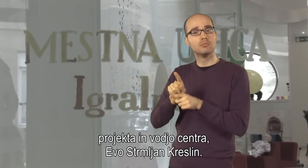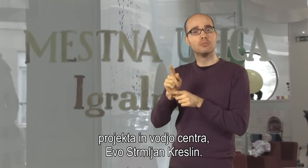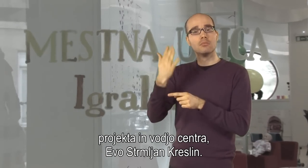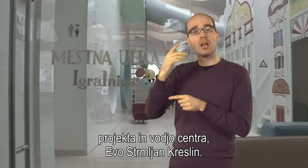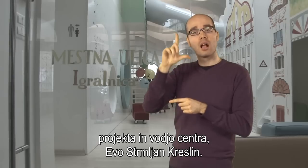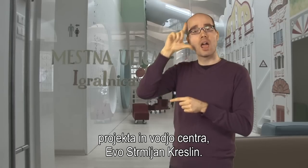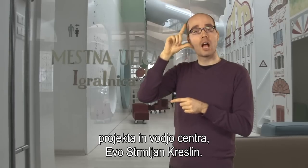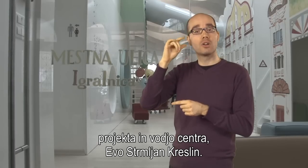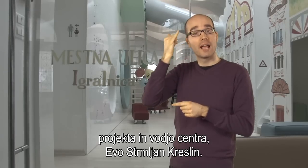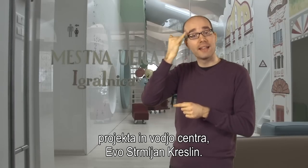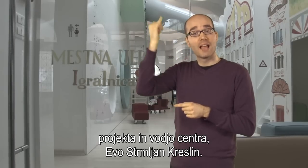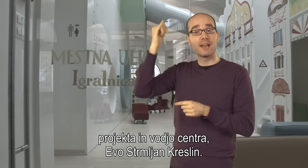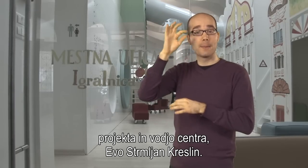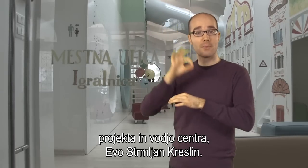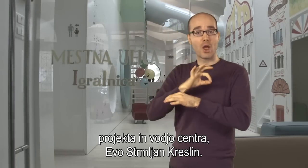Strmljan-Kreslin.